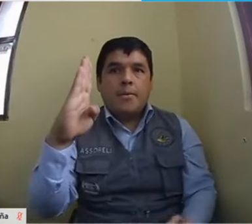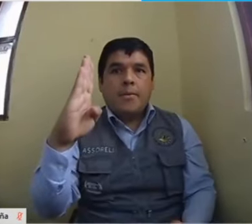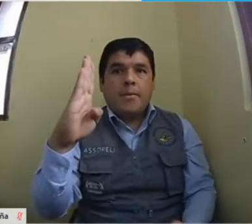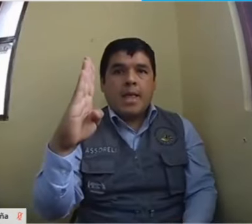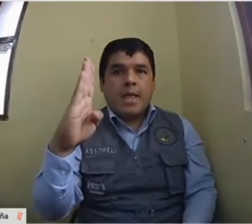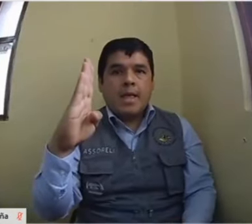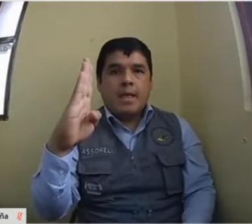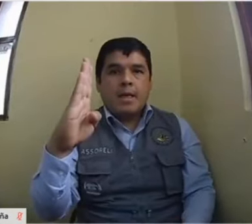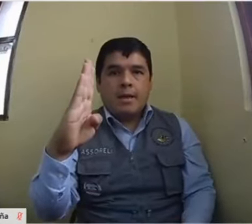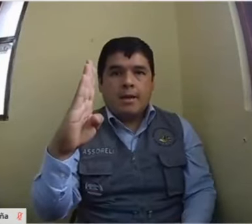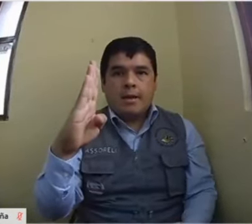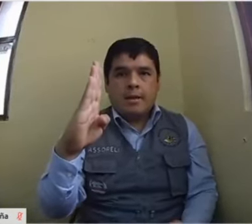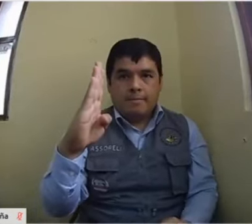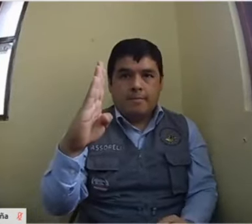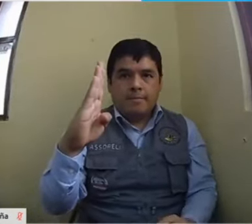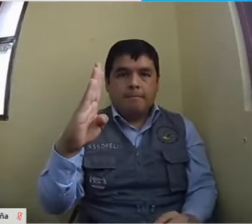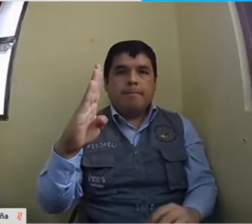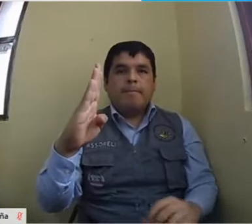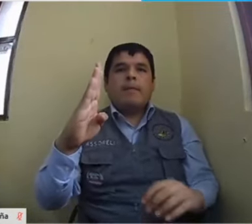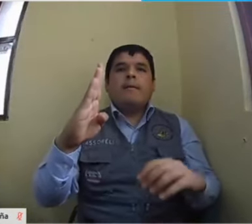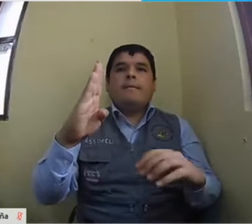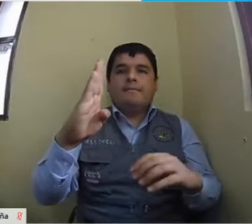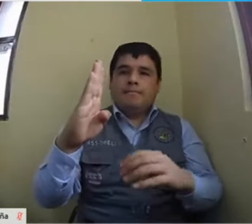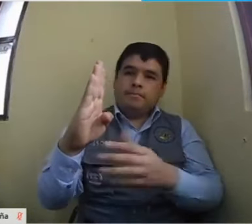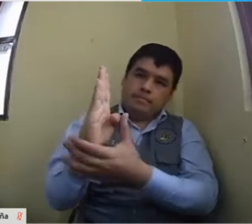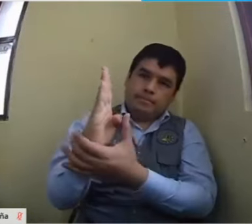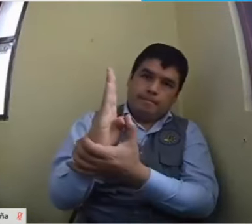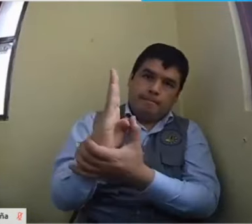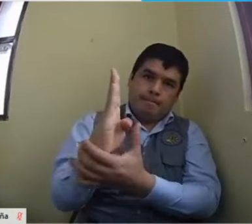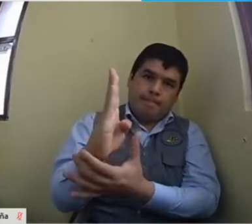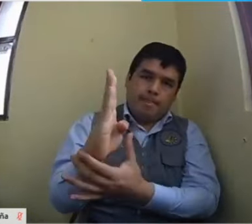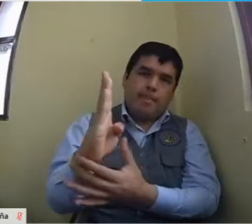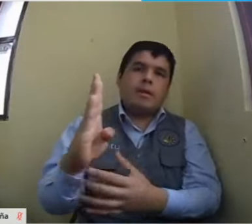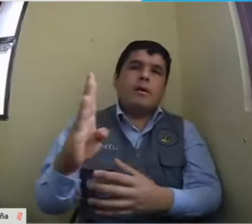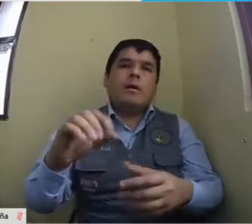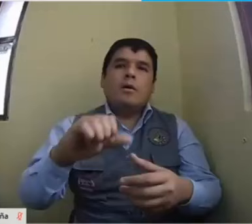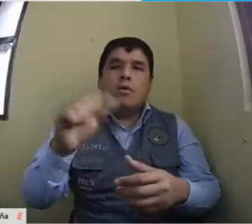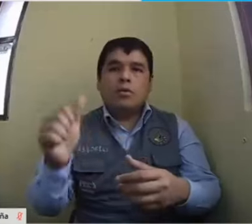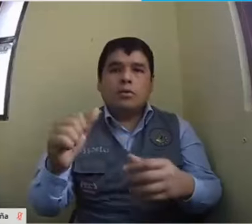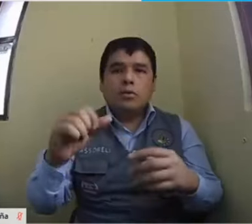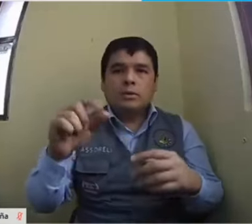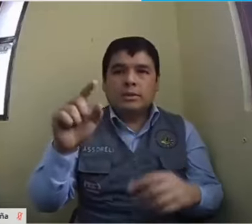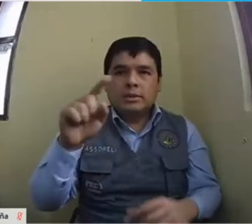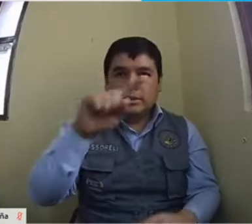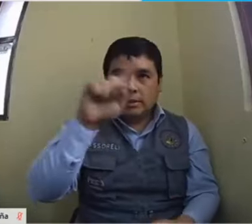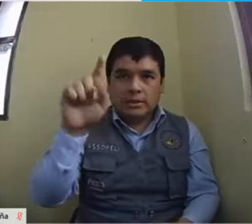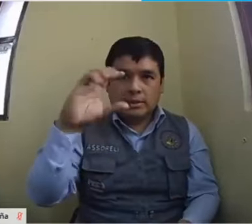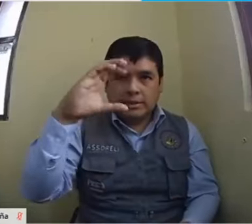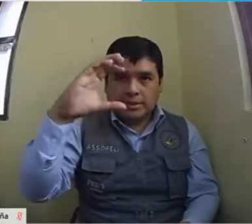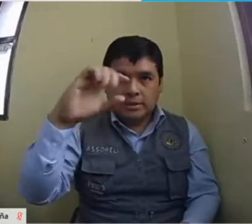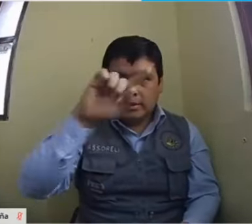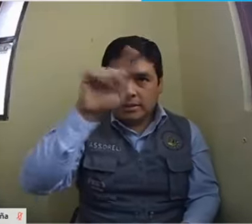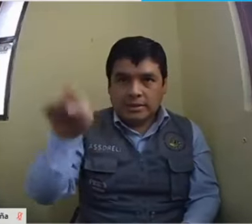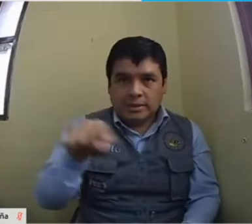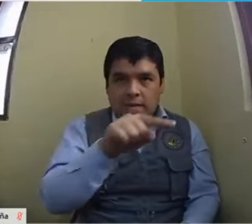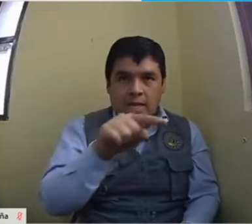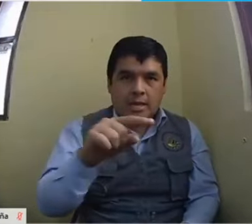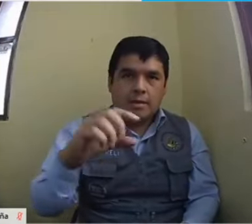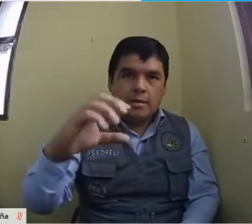Y sin moverla. Ya si la movemos incluso cambia el significado. Puede ser hasta baño. Hay que tener